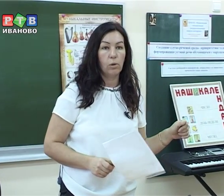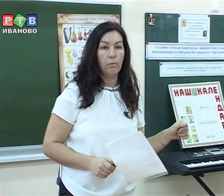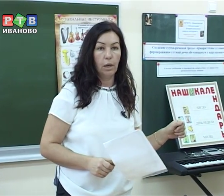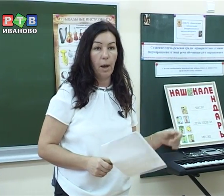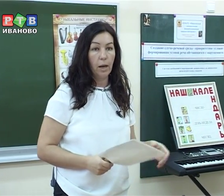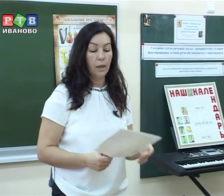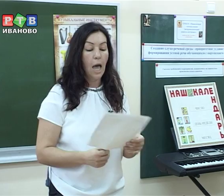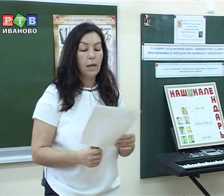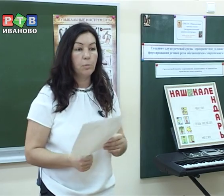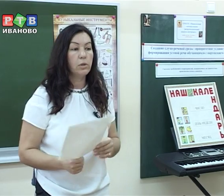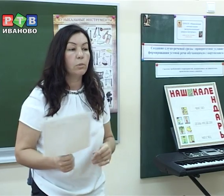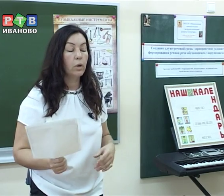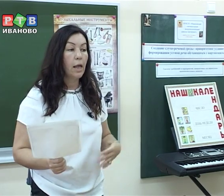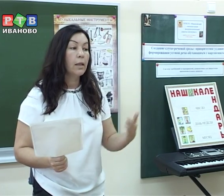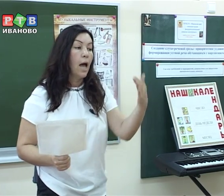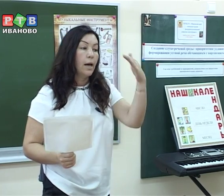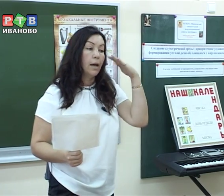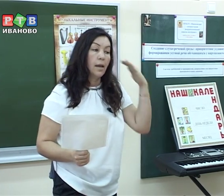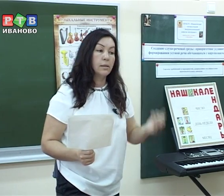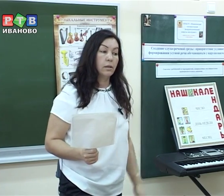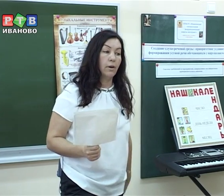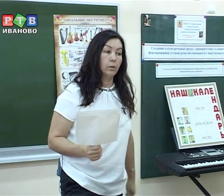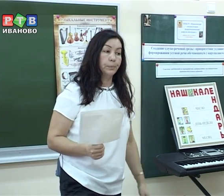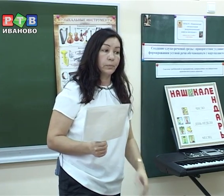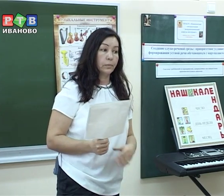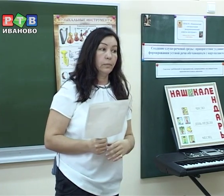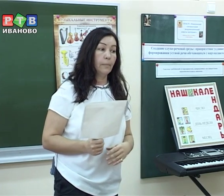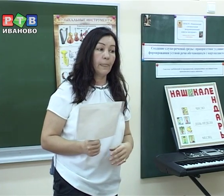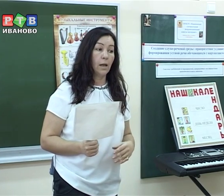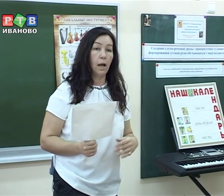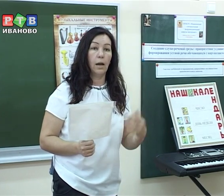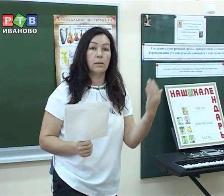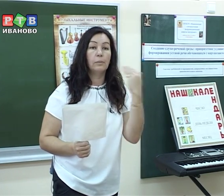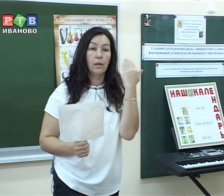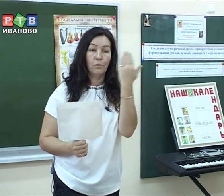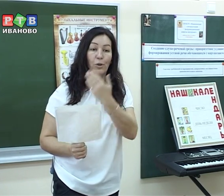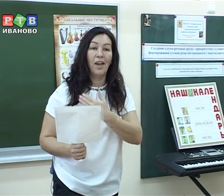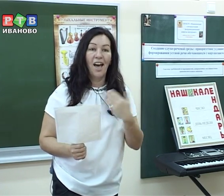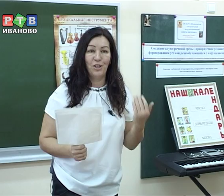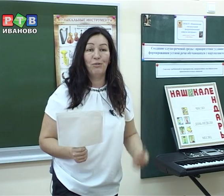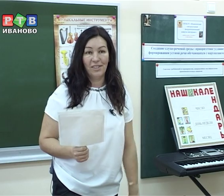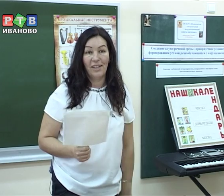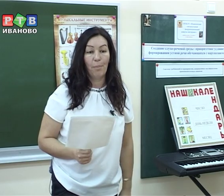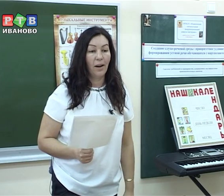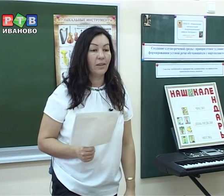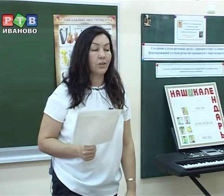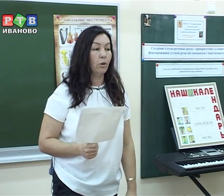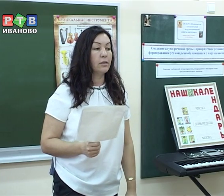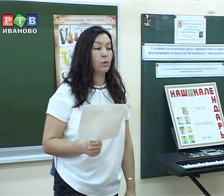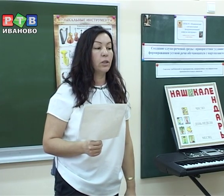слуховых аппаратах, используем экран, я закрываю как раз свой речедвигательный аппарат артикуляционный,